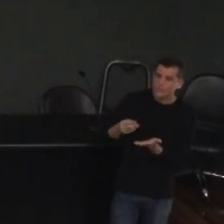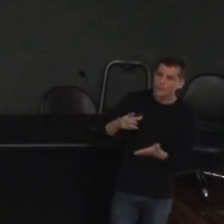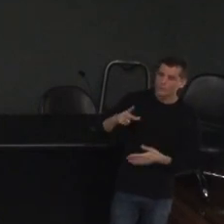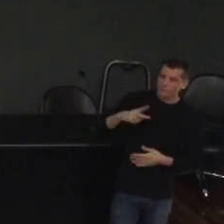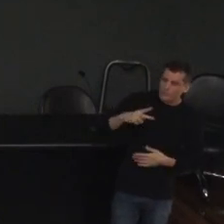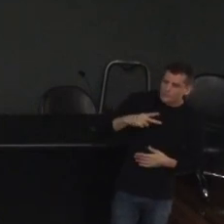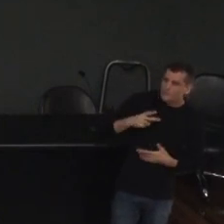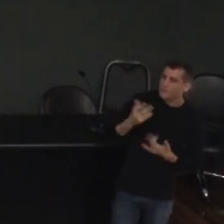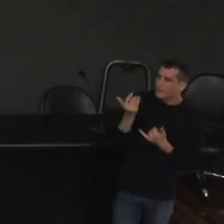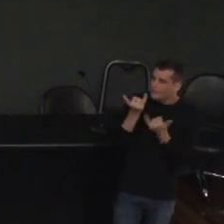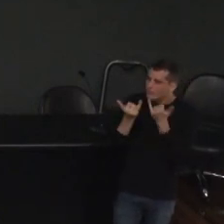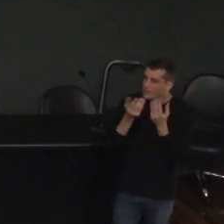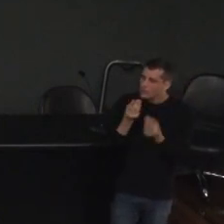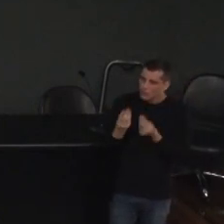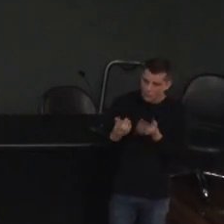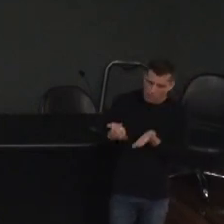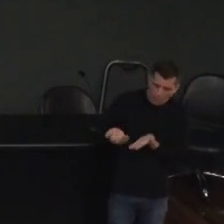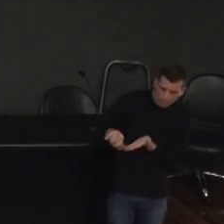perfeito